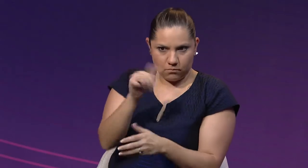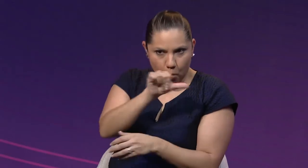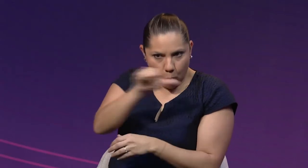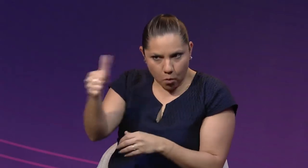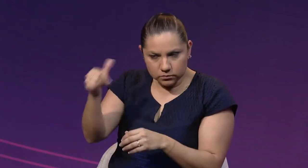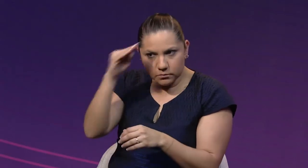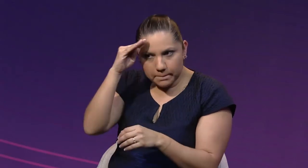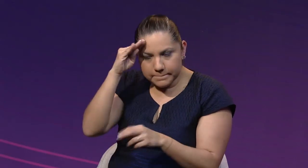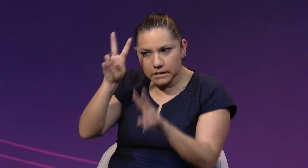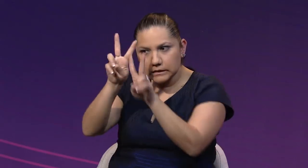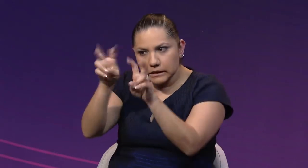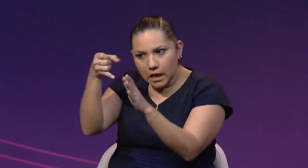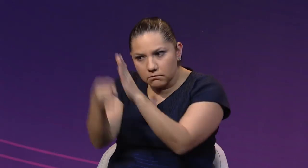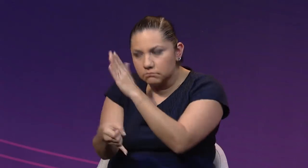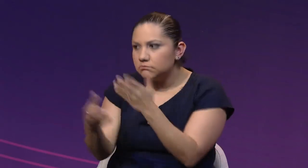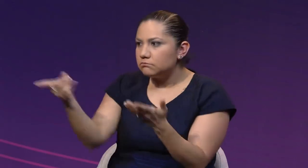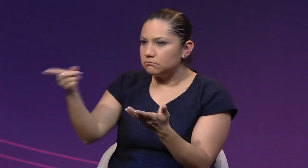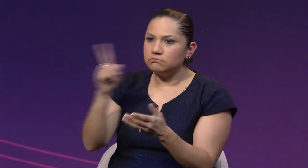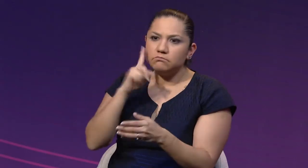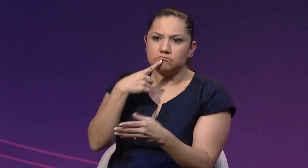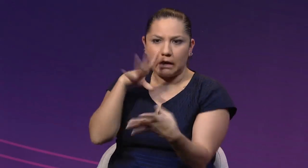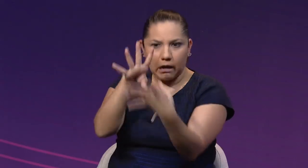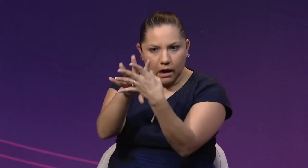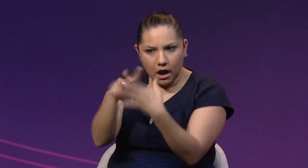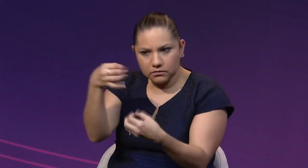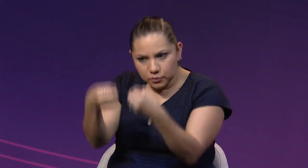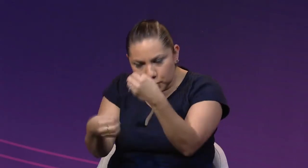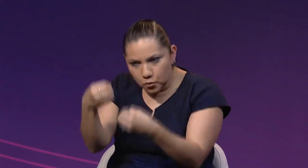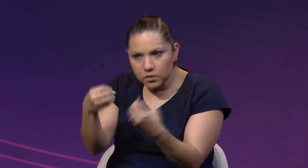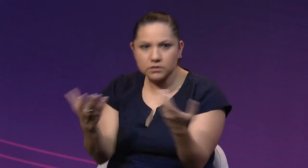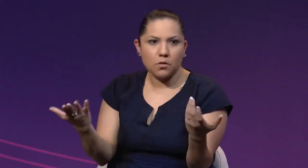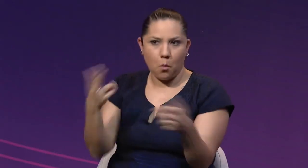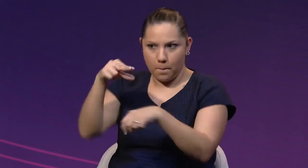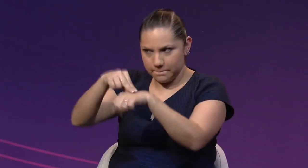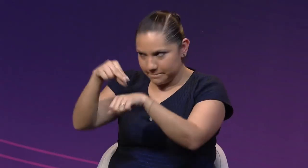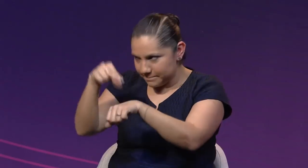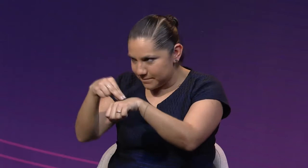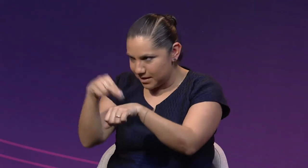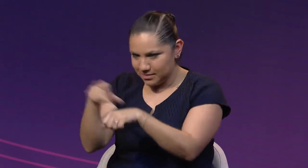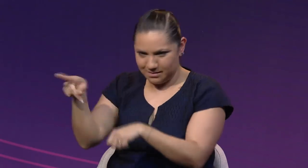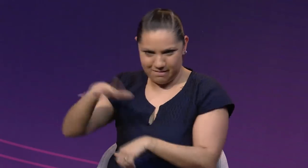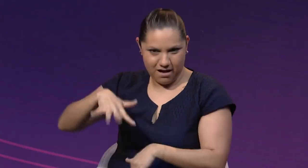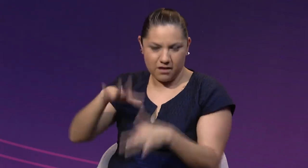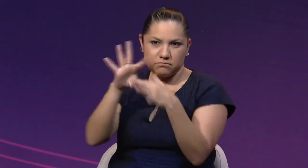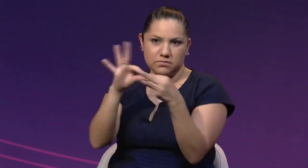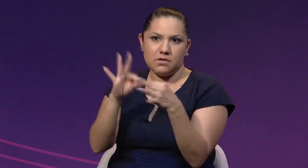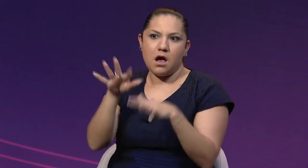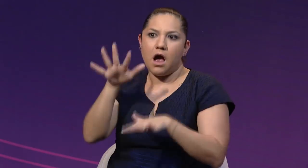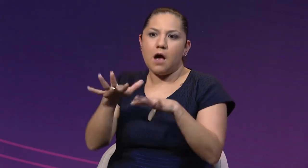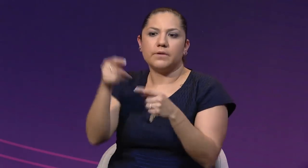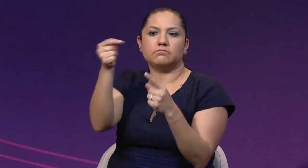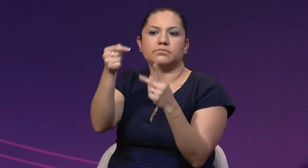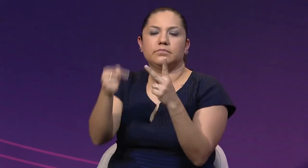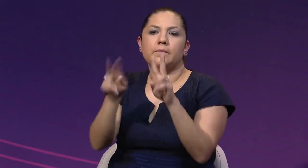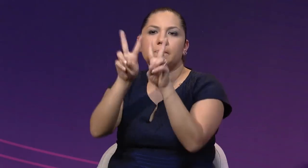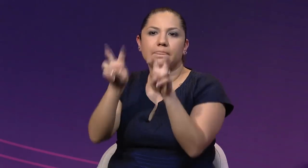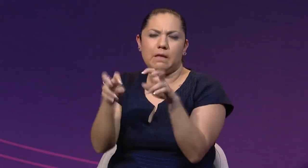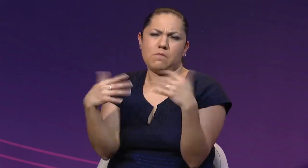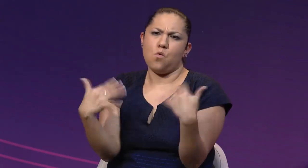más, sí, pero lo cierto es que estamos viendo que no son los intérpretes más adecuados. Y lo cierto es que también hay muchos